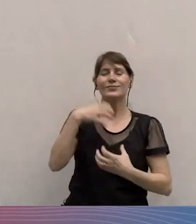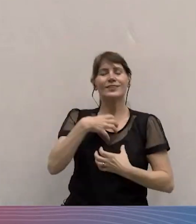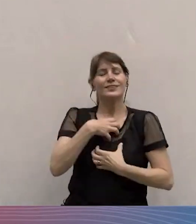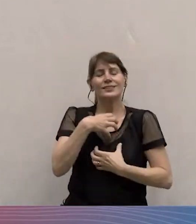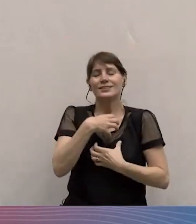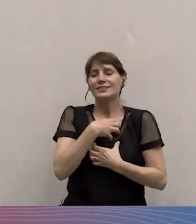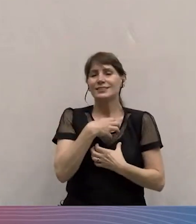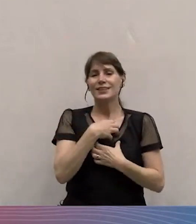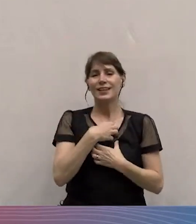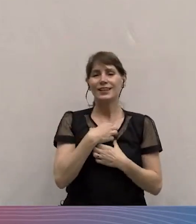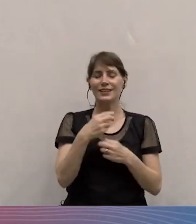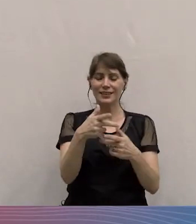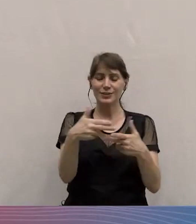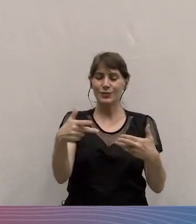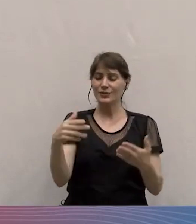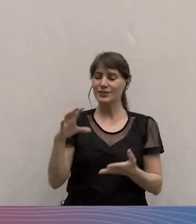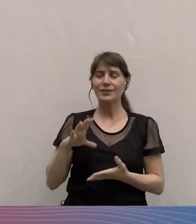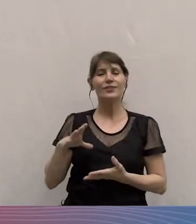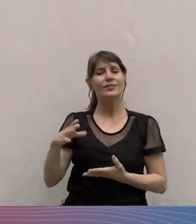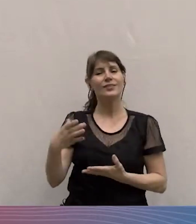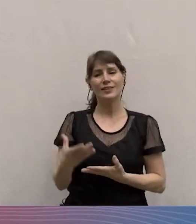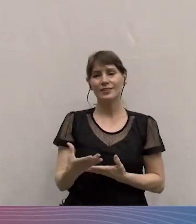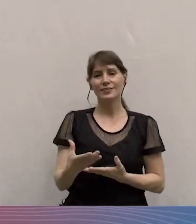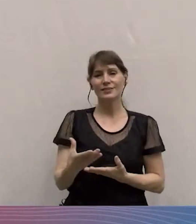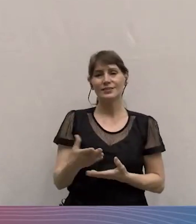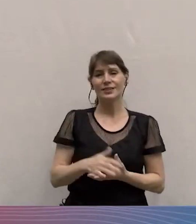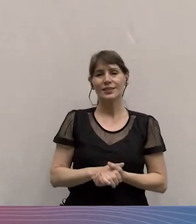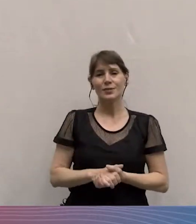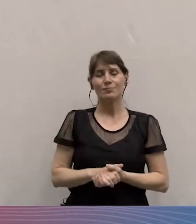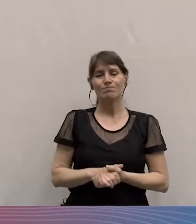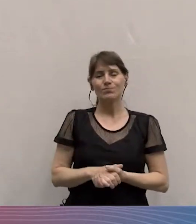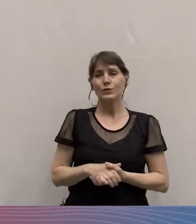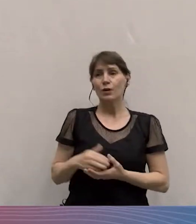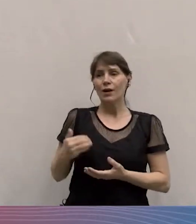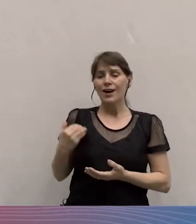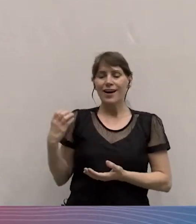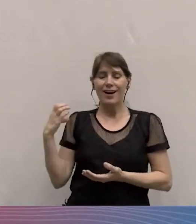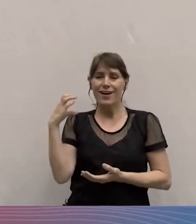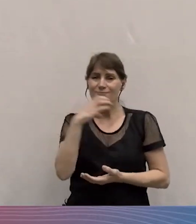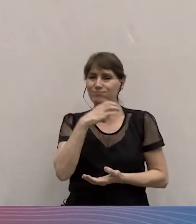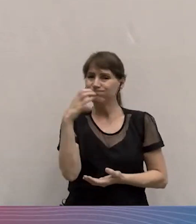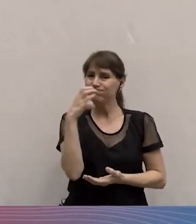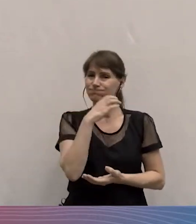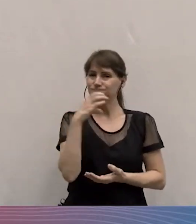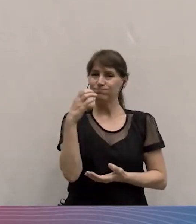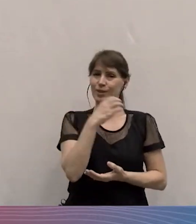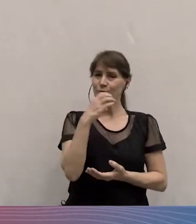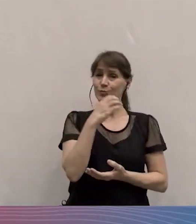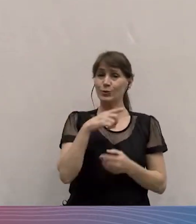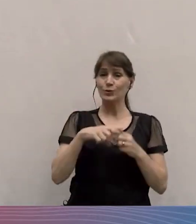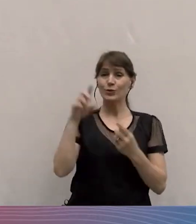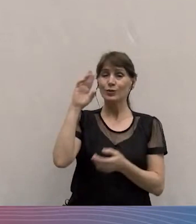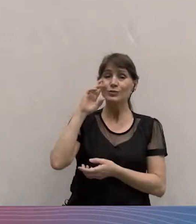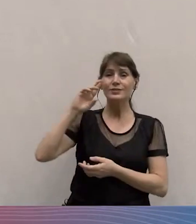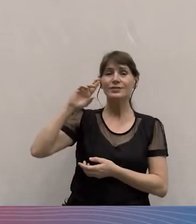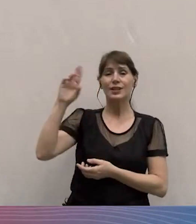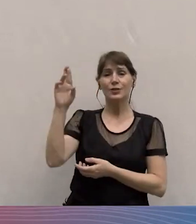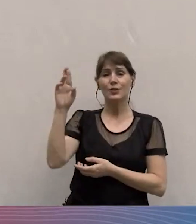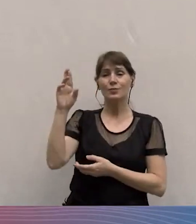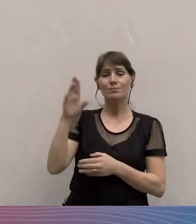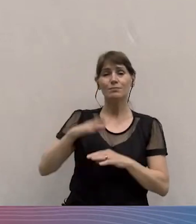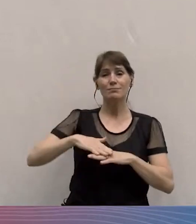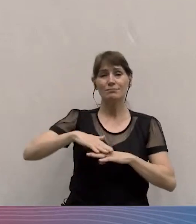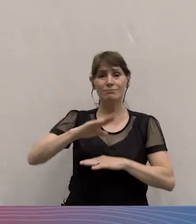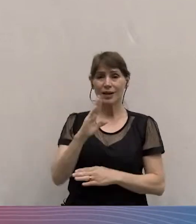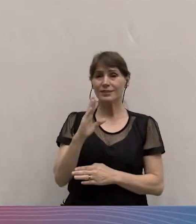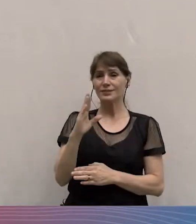As coisas estão acontecendo de uma forma muito acelerada. E o Senhor está cada vez